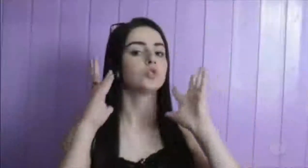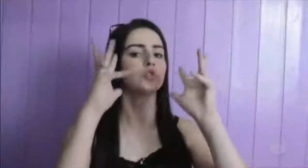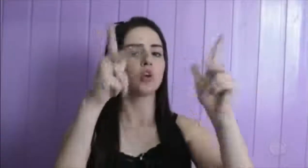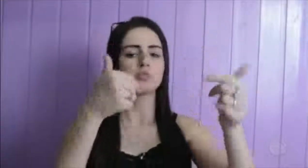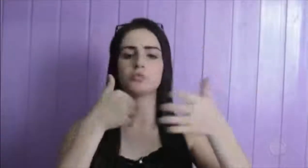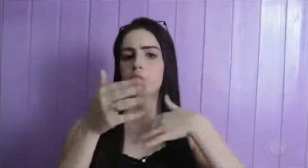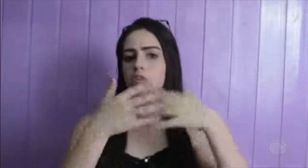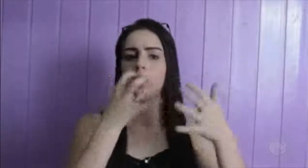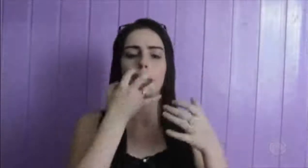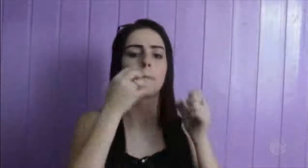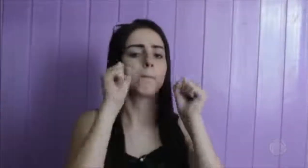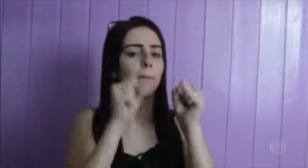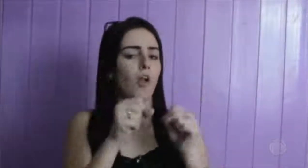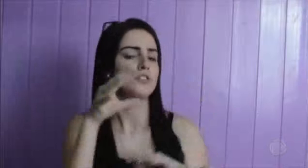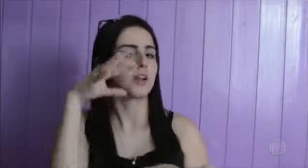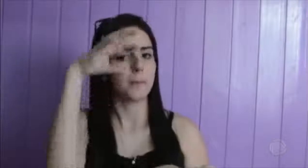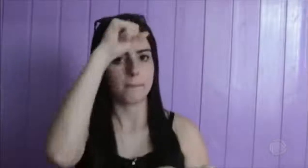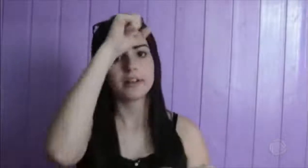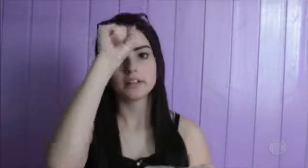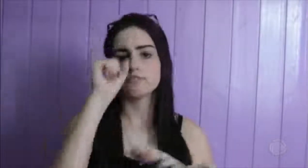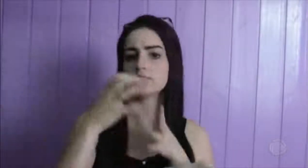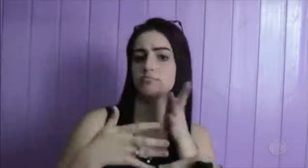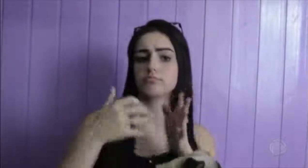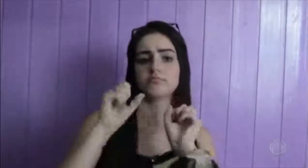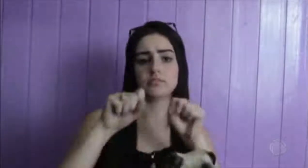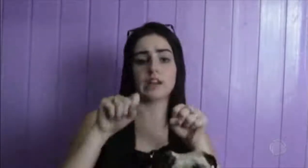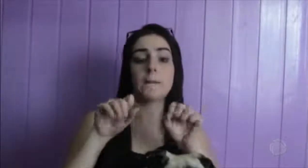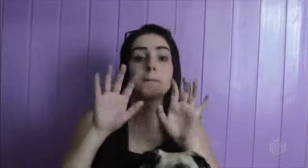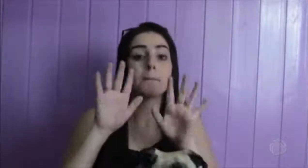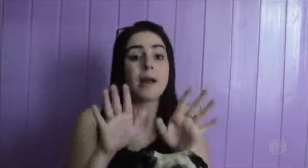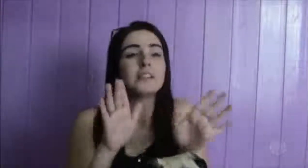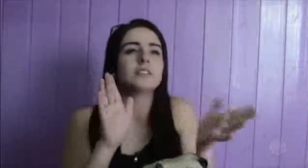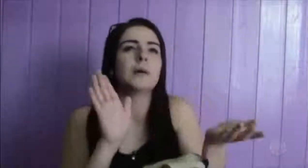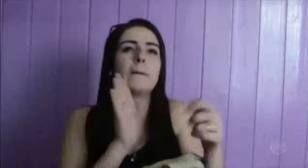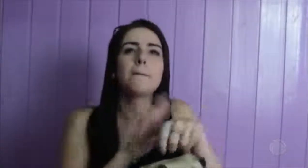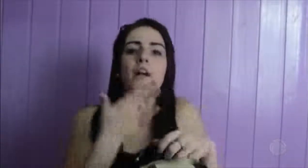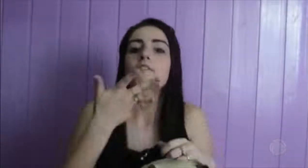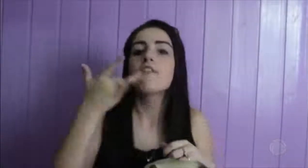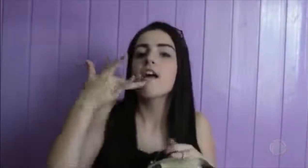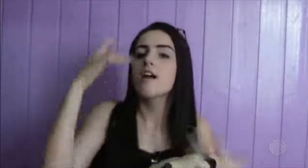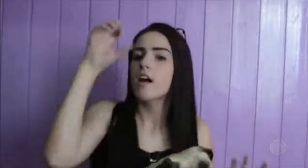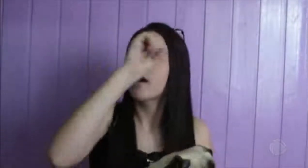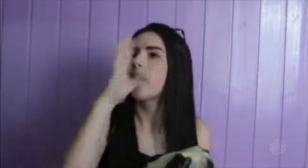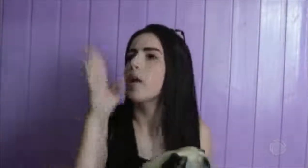Neste outro, explica que qualquer cão pode aprender a língua de sinais.